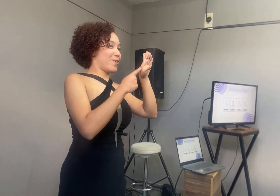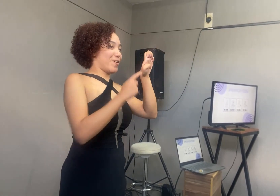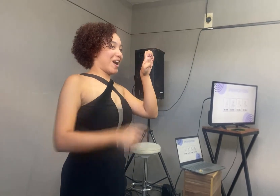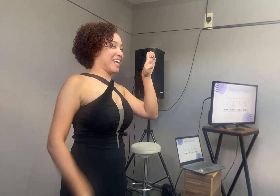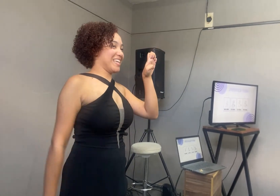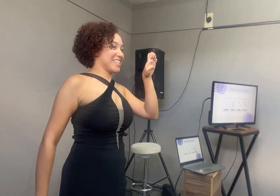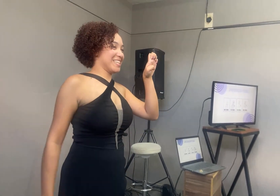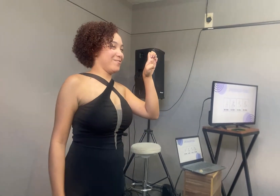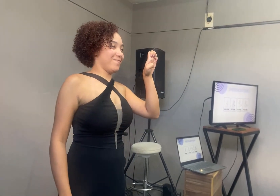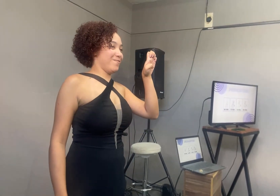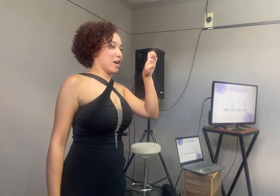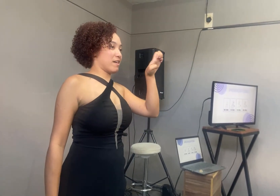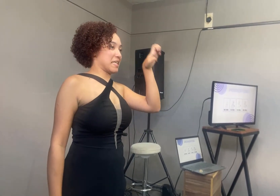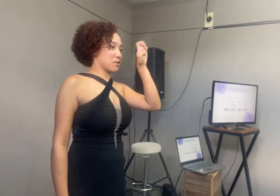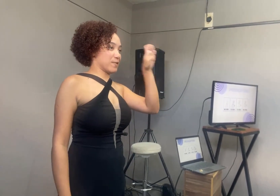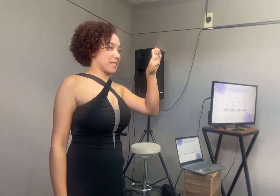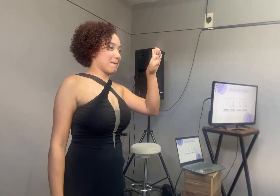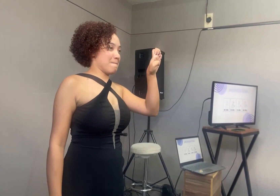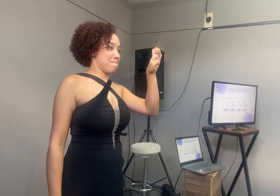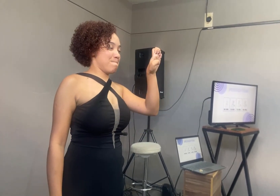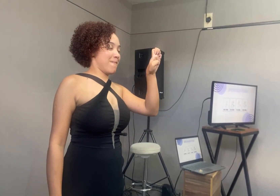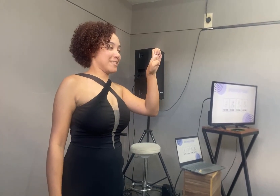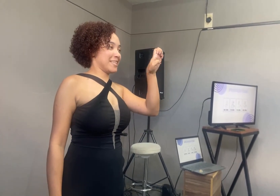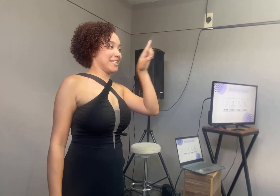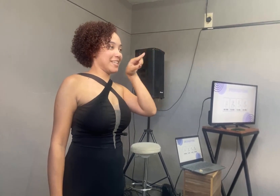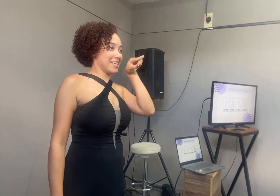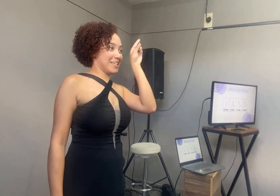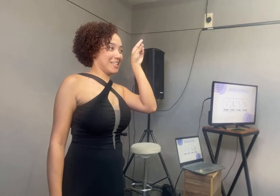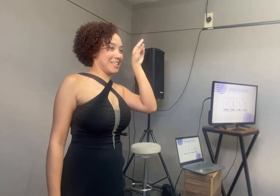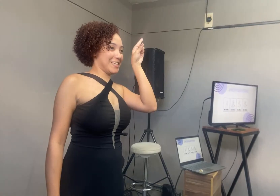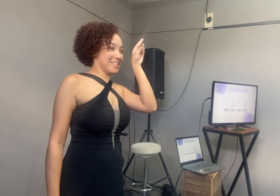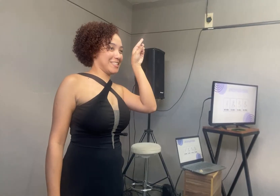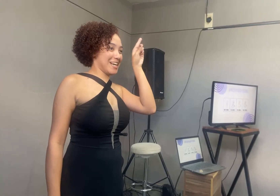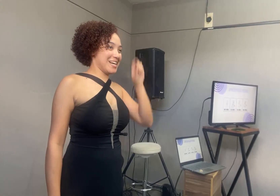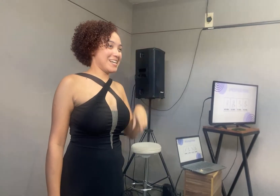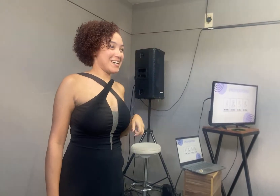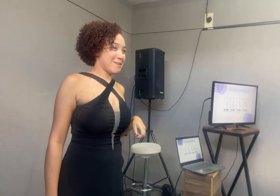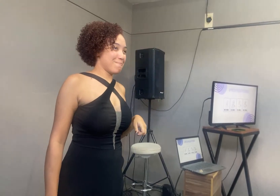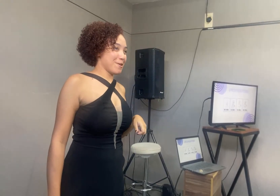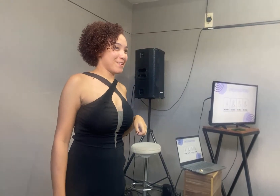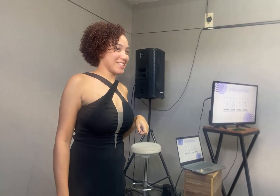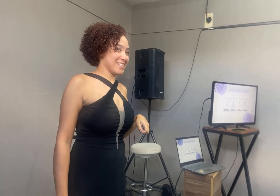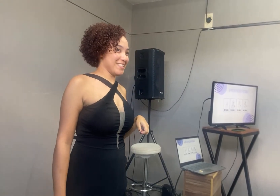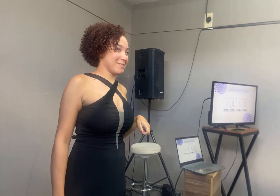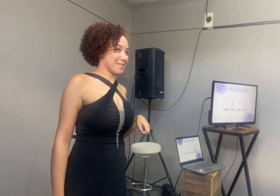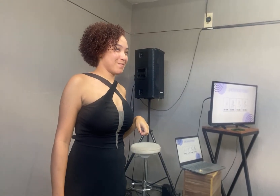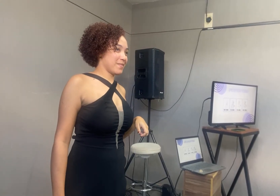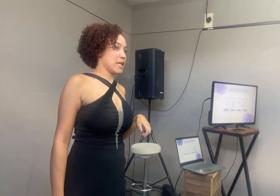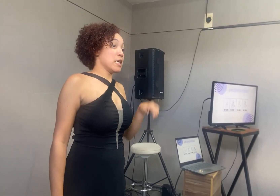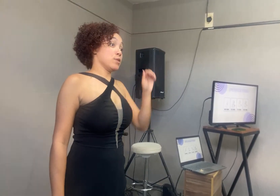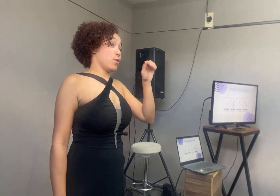for a letra que vier o acento, você faz a letra e já põe o acento em cima. Se